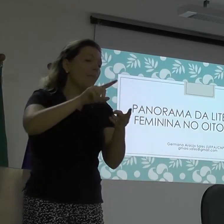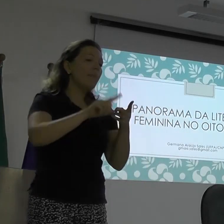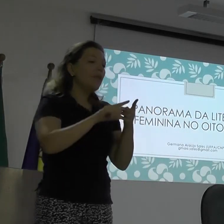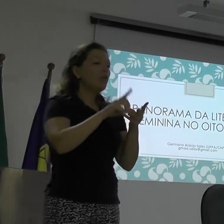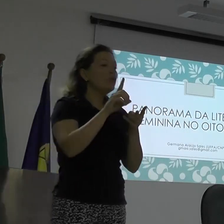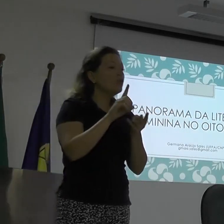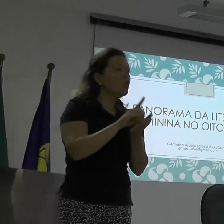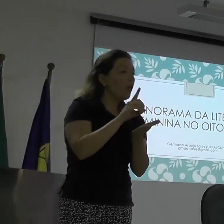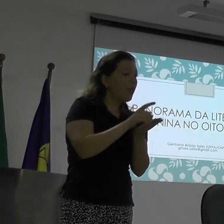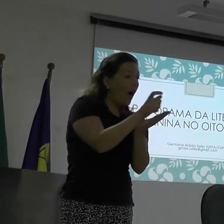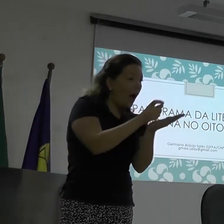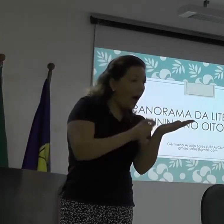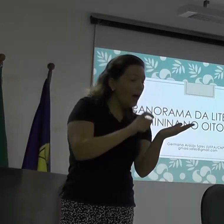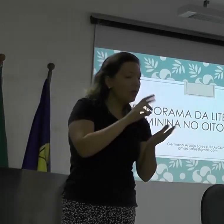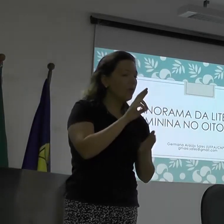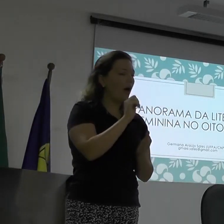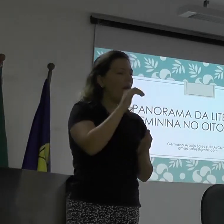maravilhoso.